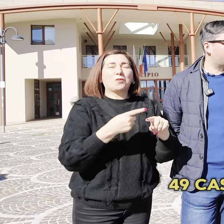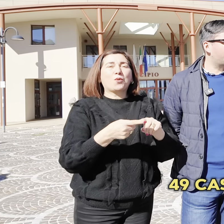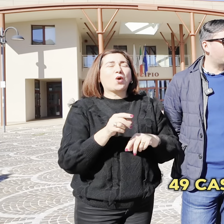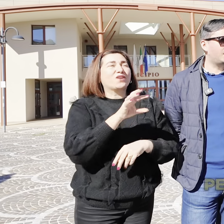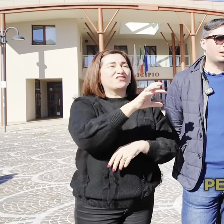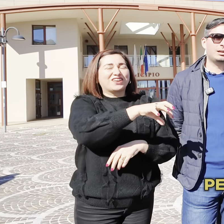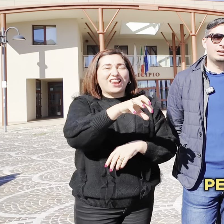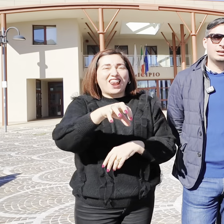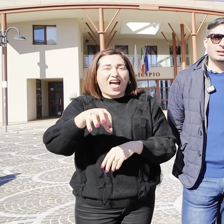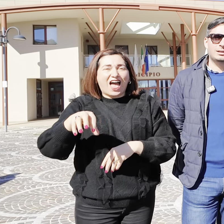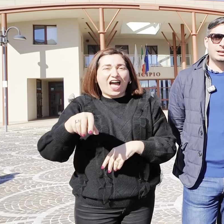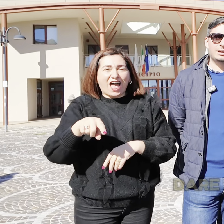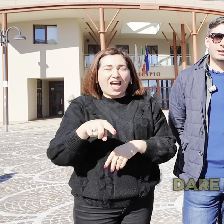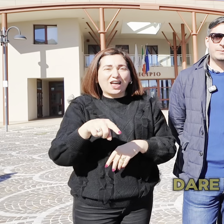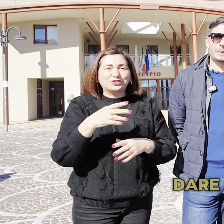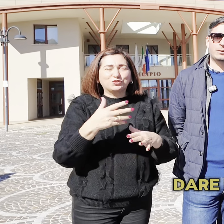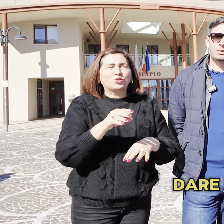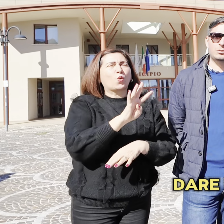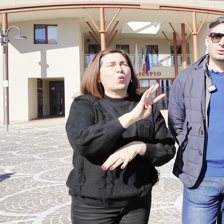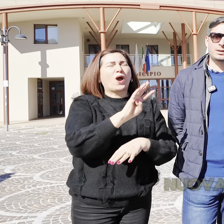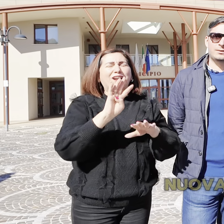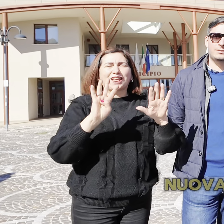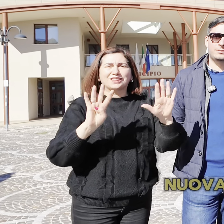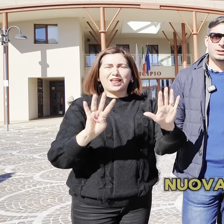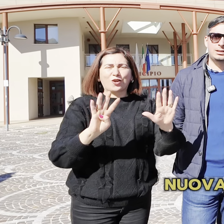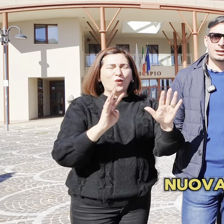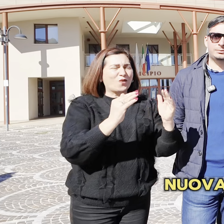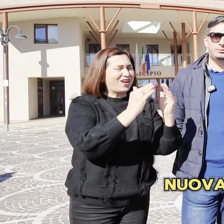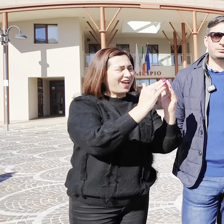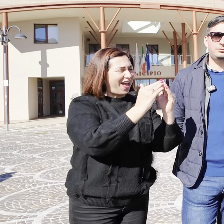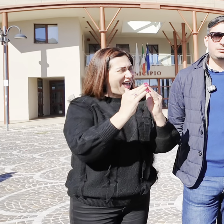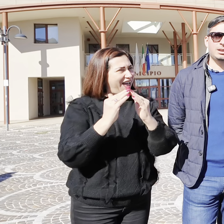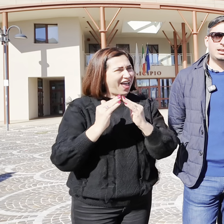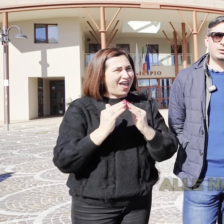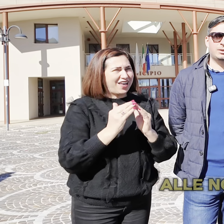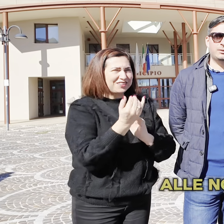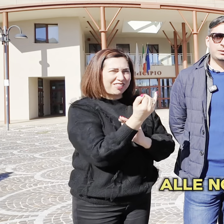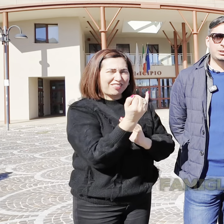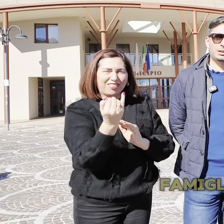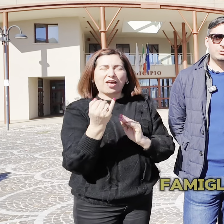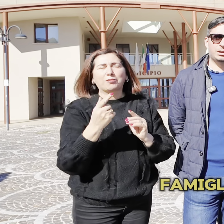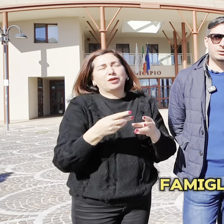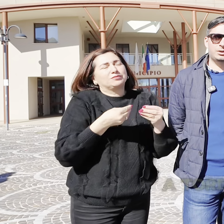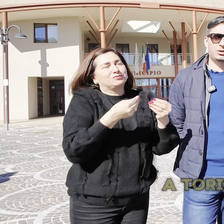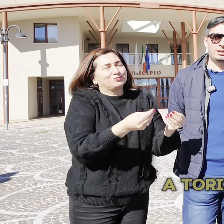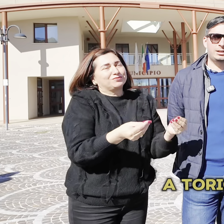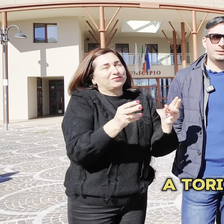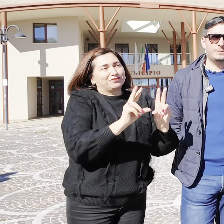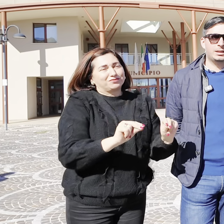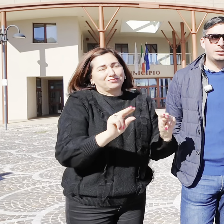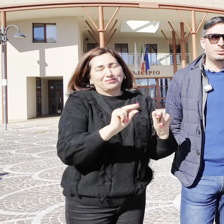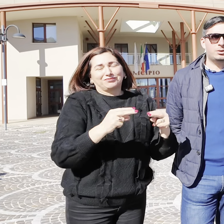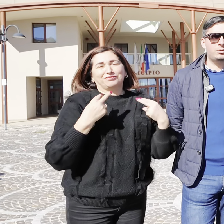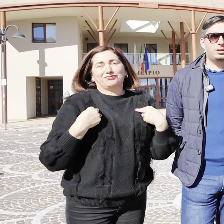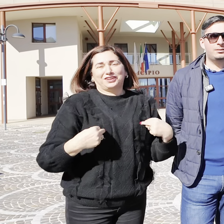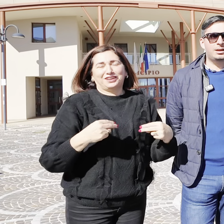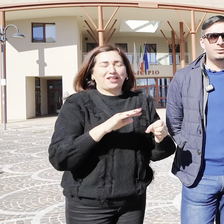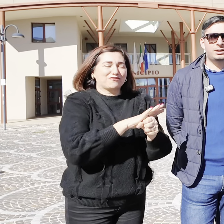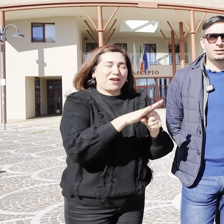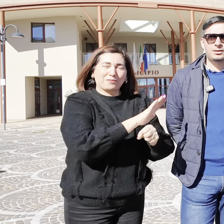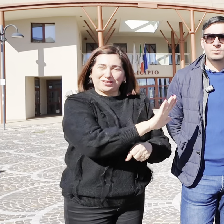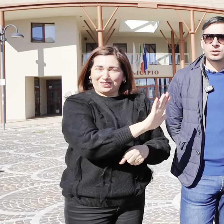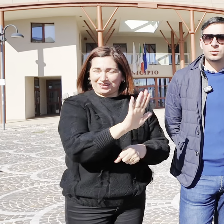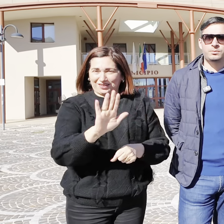49 casette per dare una nuova vita alle nostre famiglie qui a Torricella, per cui